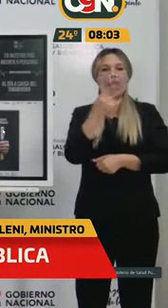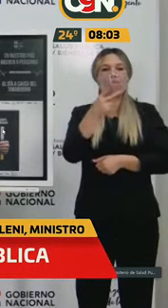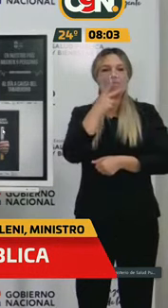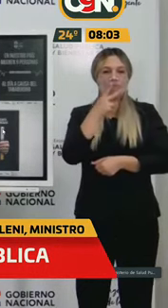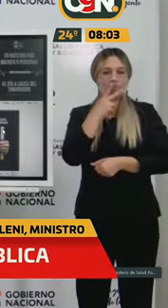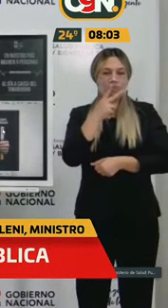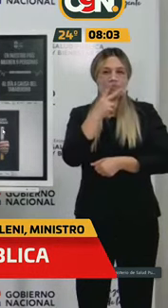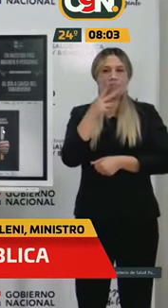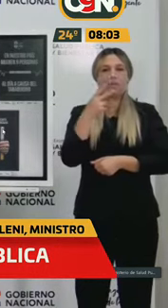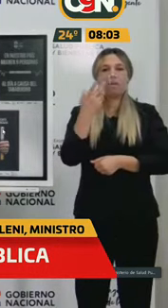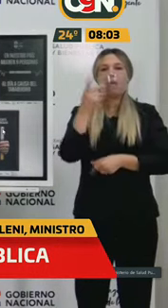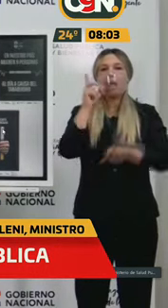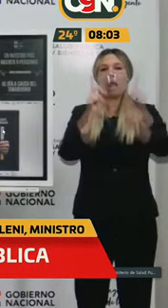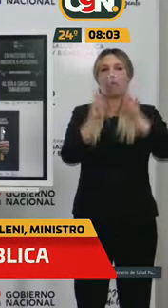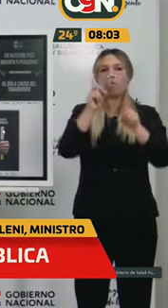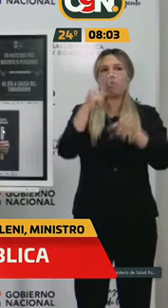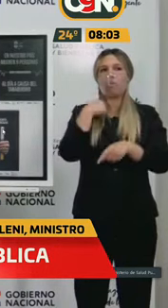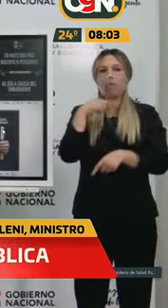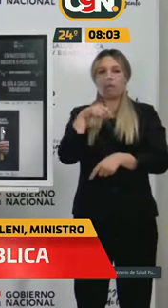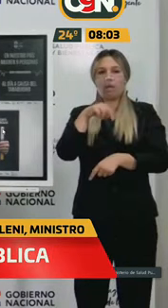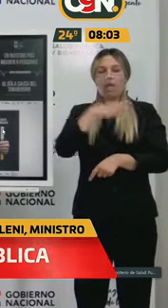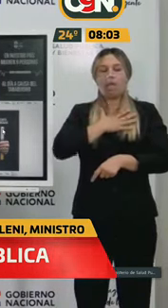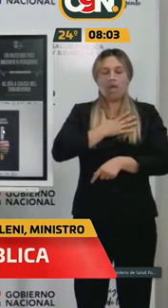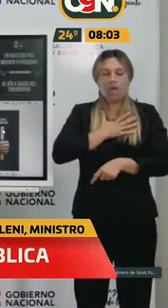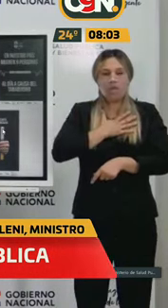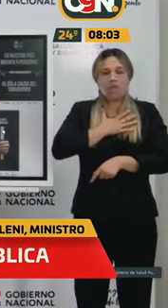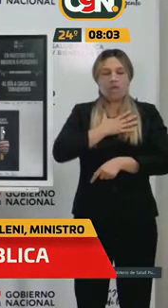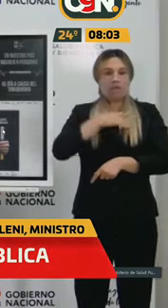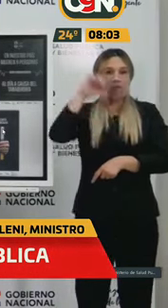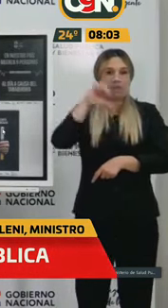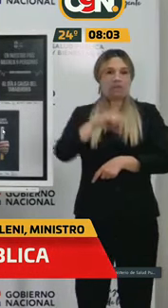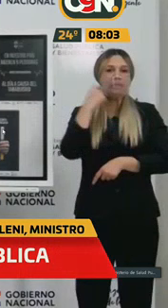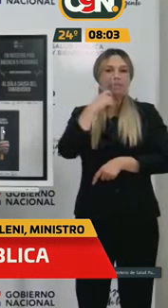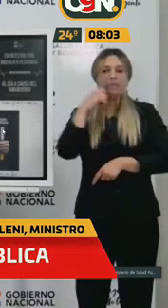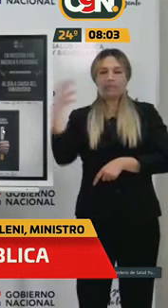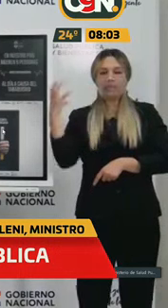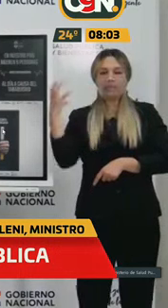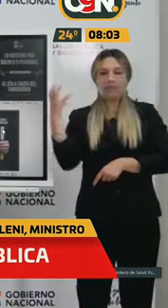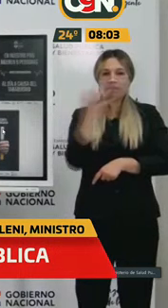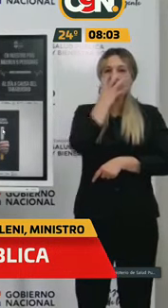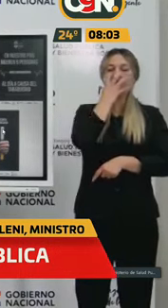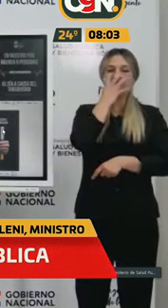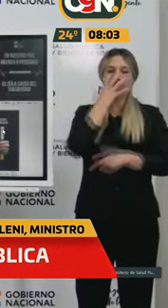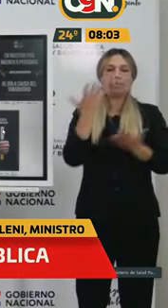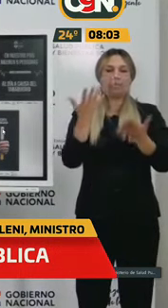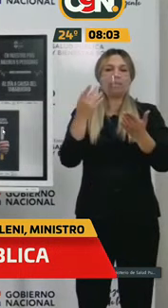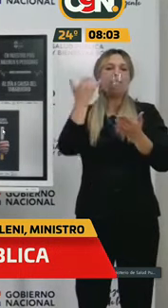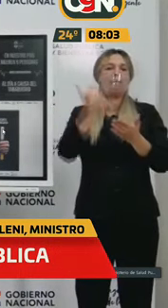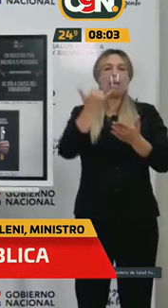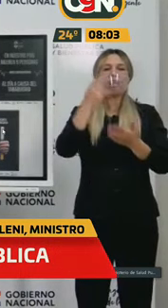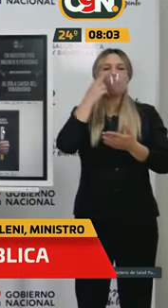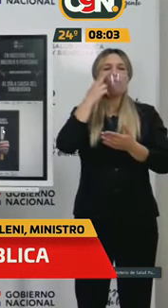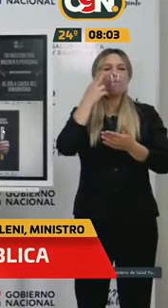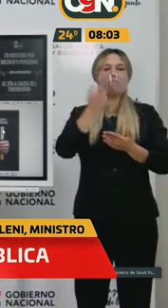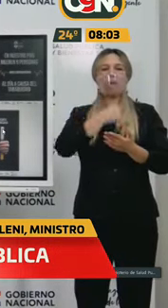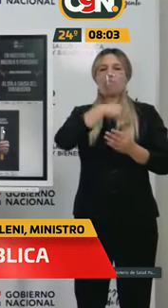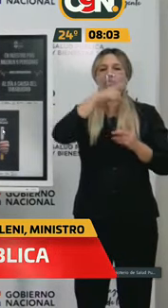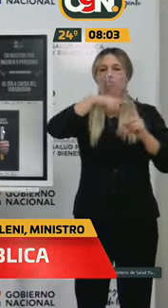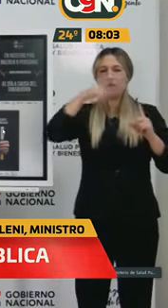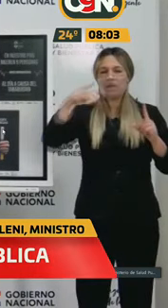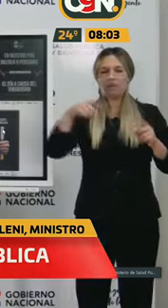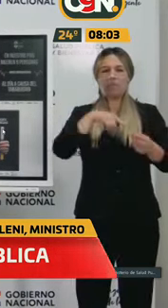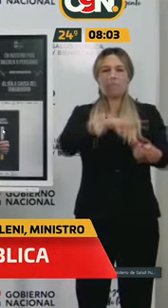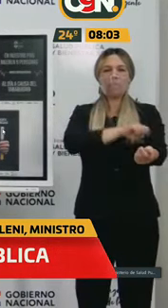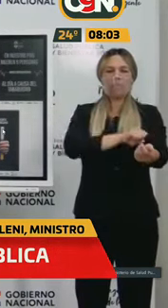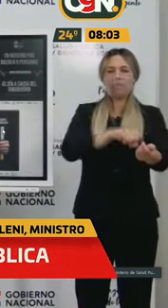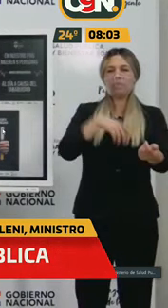desplazarse, muchas veces requieren oxígeno de manera permanente, se asocia también con un mayor riesgo de enfermedades cardiovasculares,